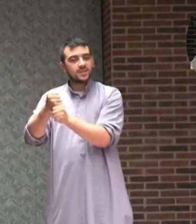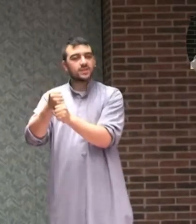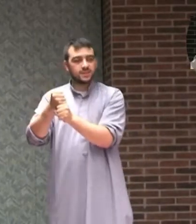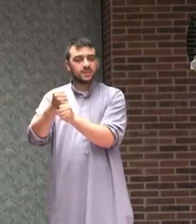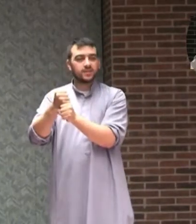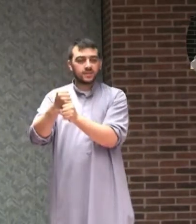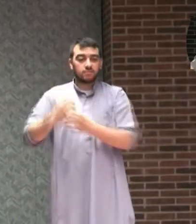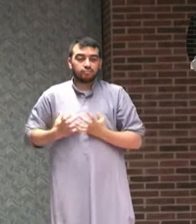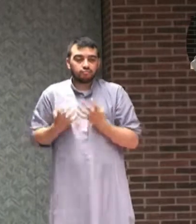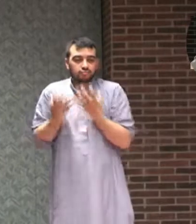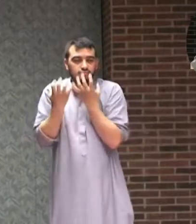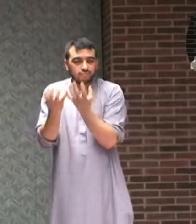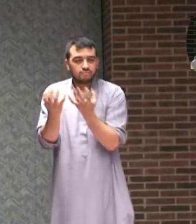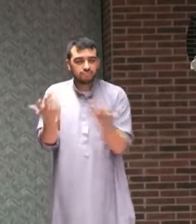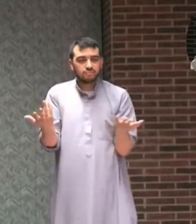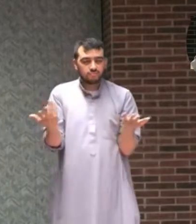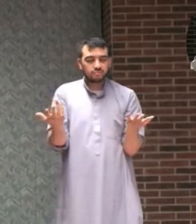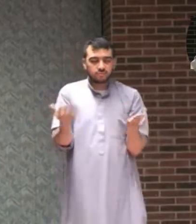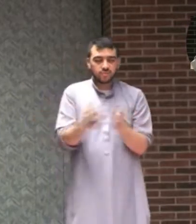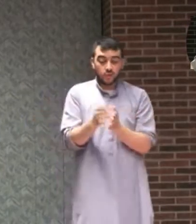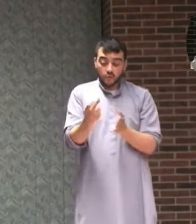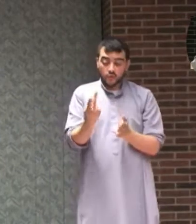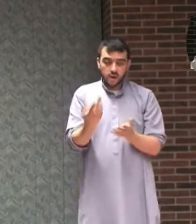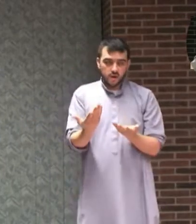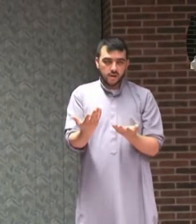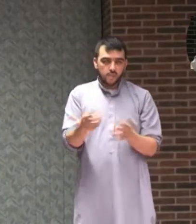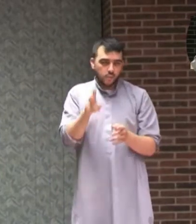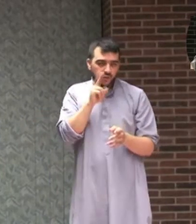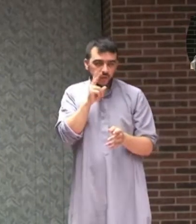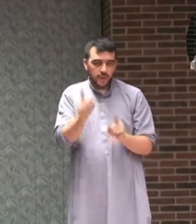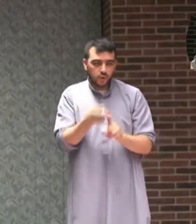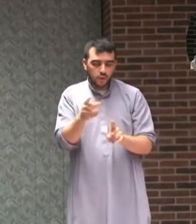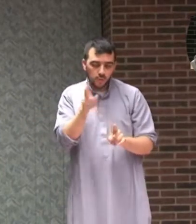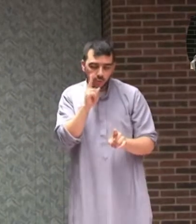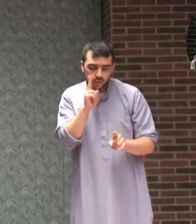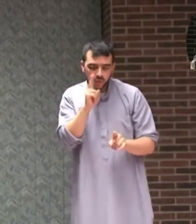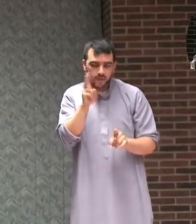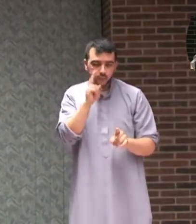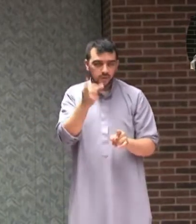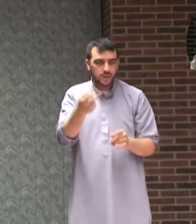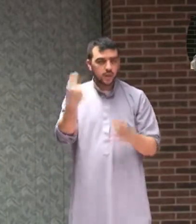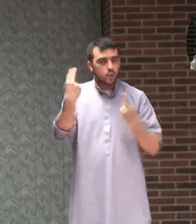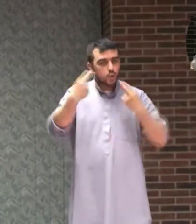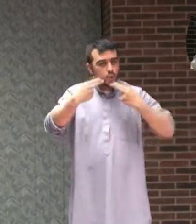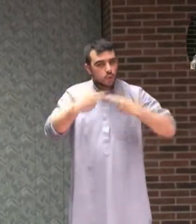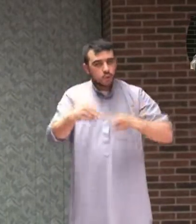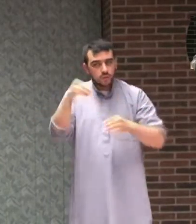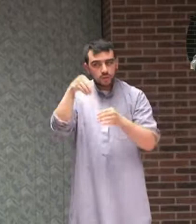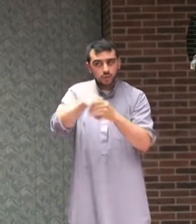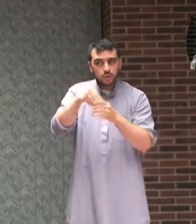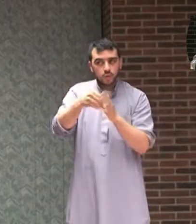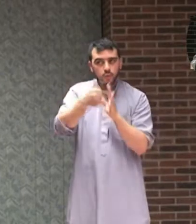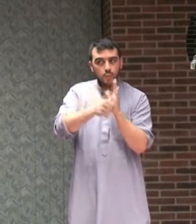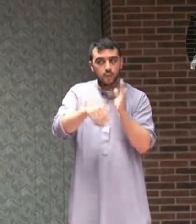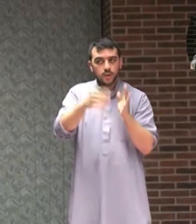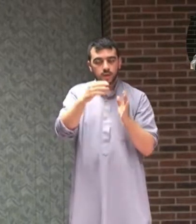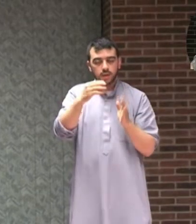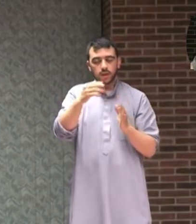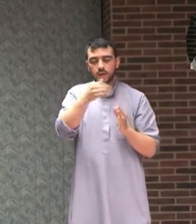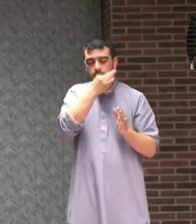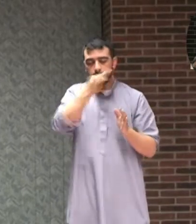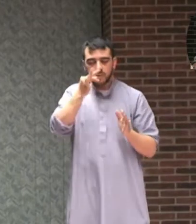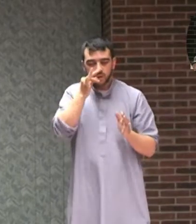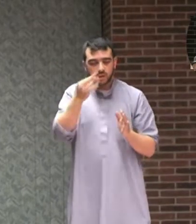mois du Ramadan est une occasion pour décupler, multiplier ses actions et pouvoir espérer jouir de la